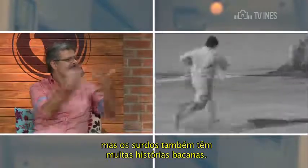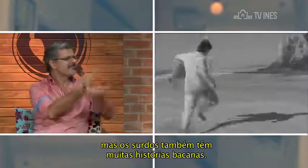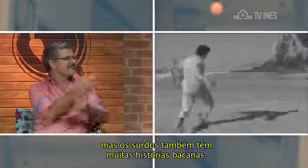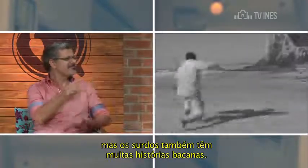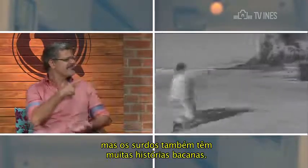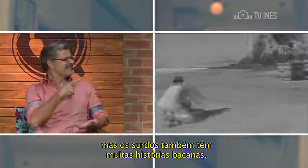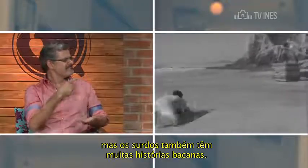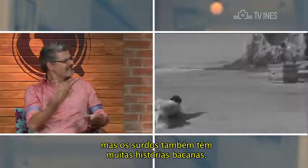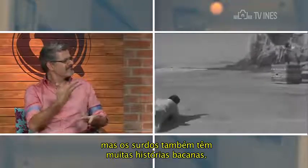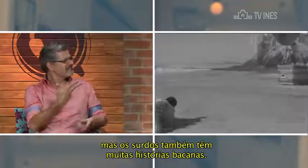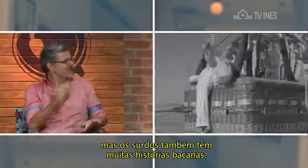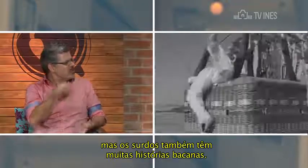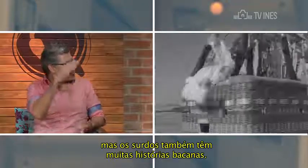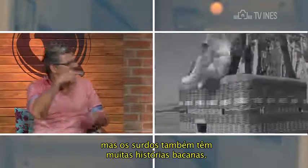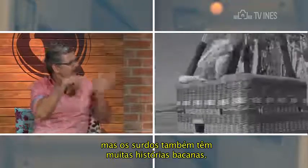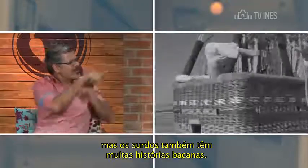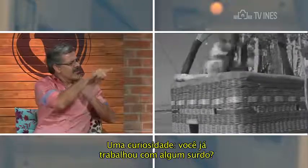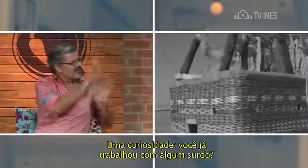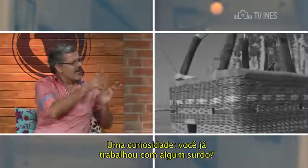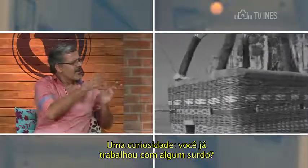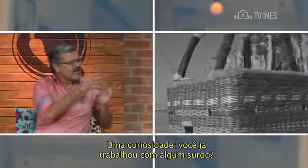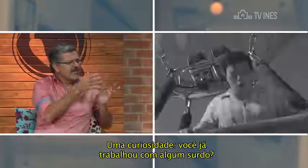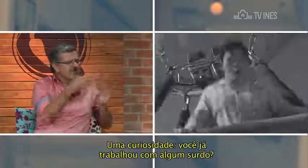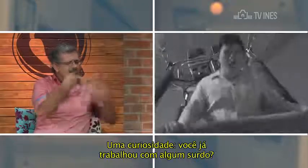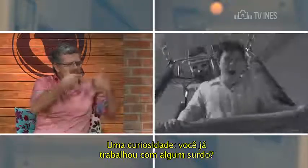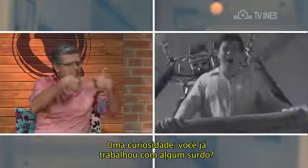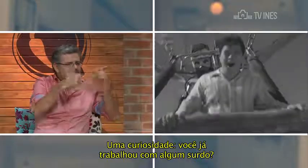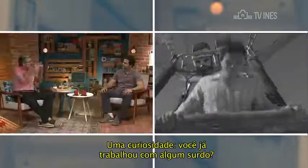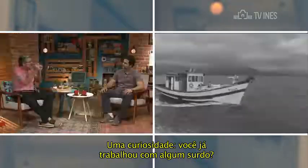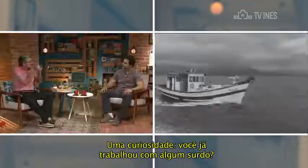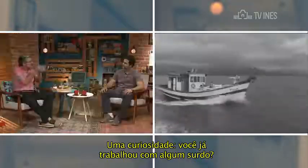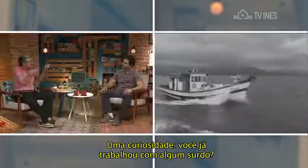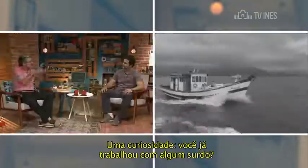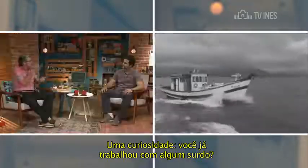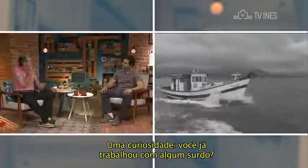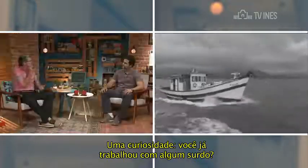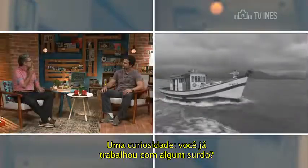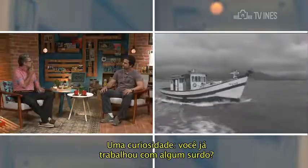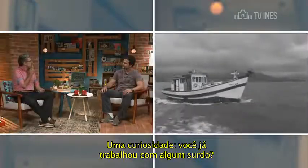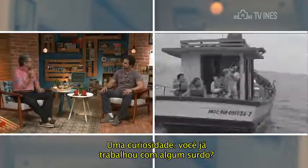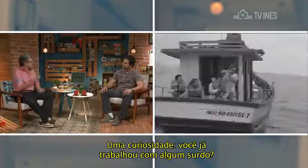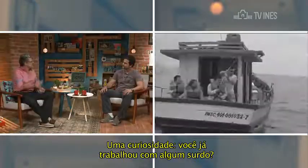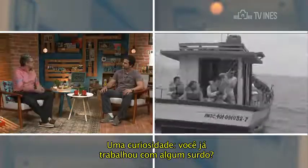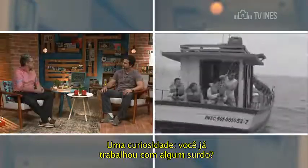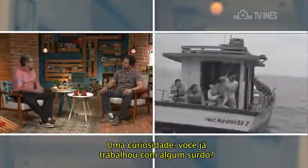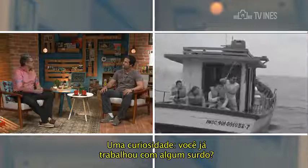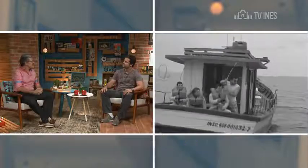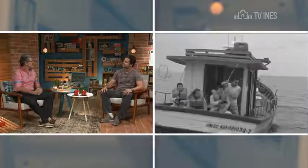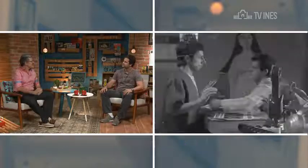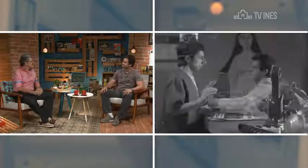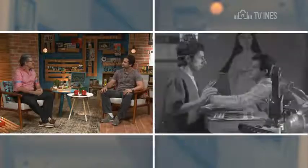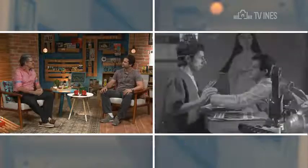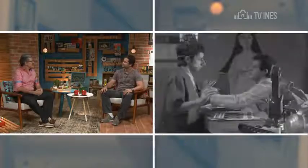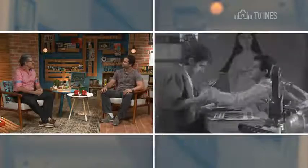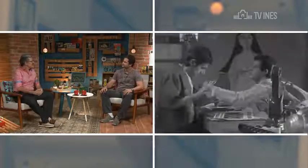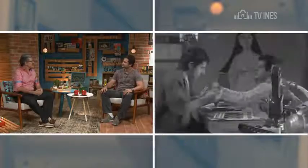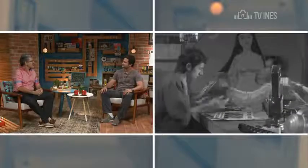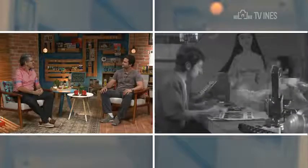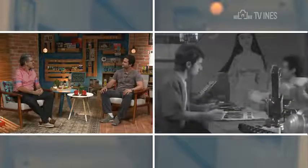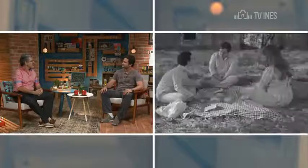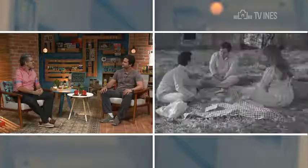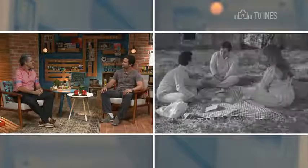surdos também têm muitas histórias bacanas. Uma curiosidade, você já trabalhou com algum surdo?